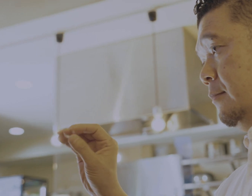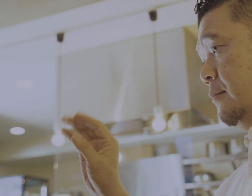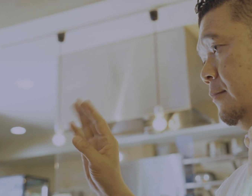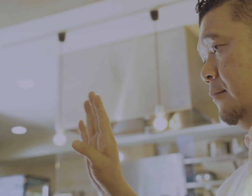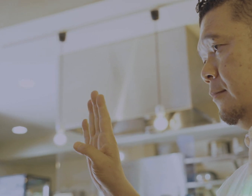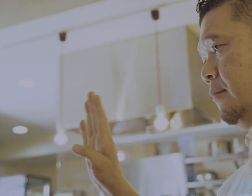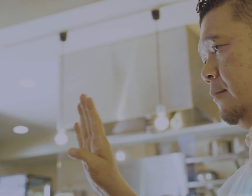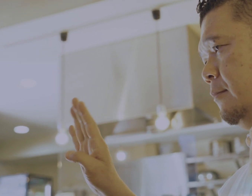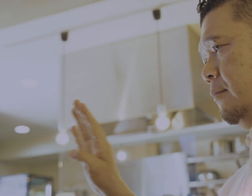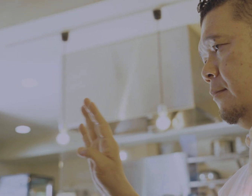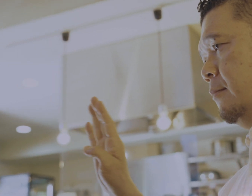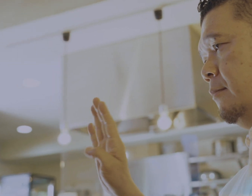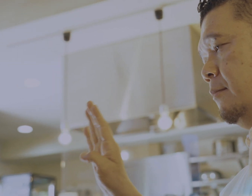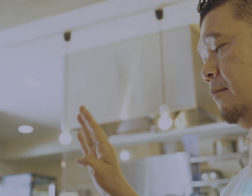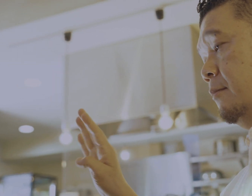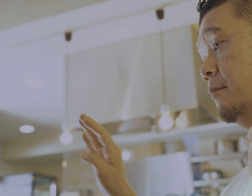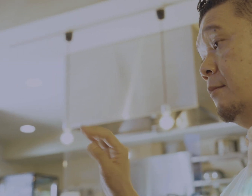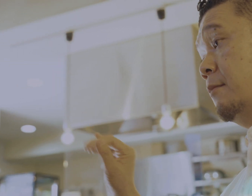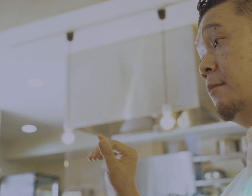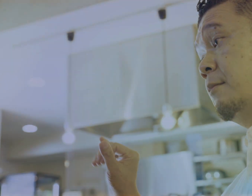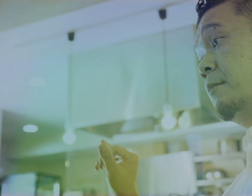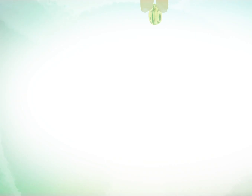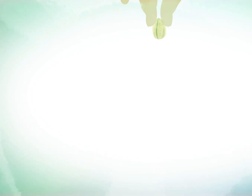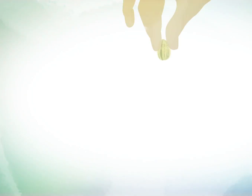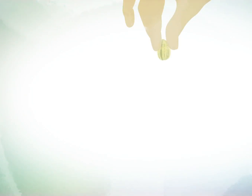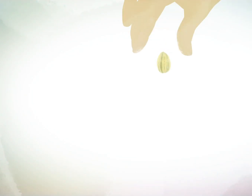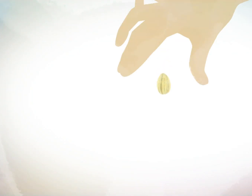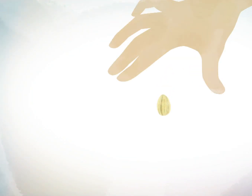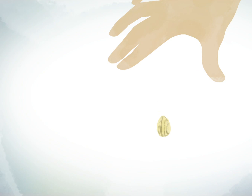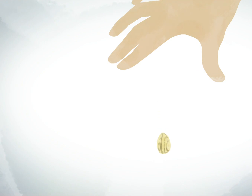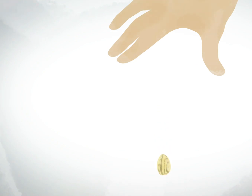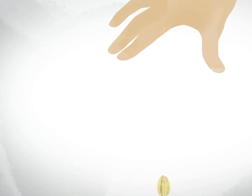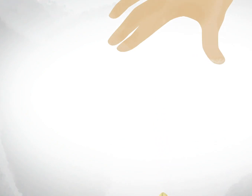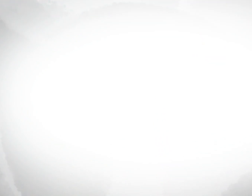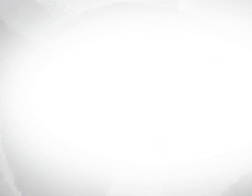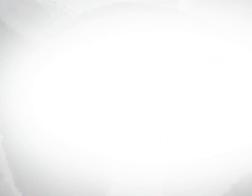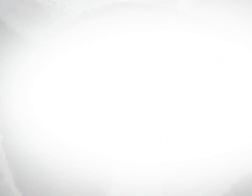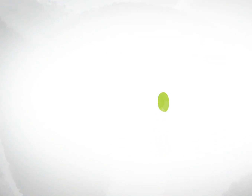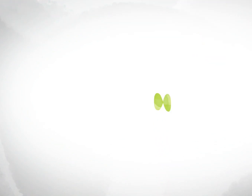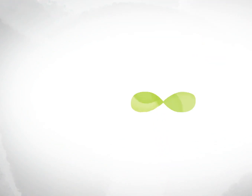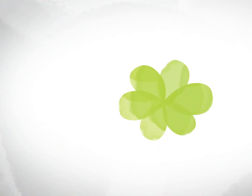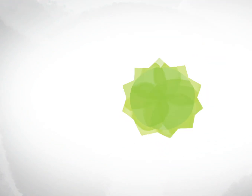誰かのために、未来のために、笑顔の種をまく人がいる。